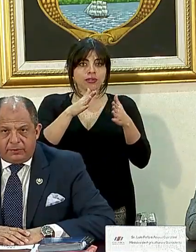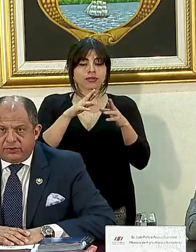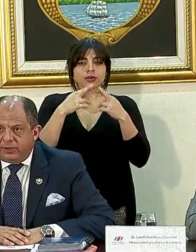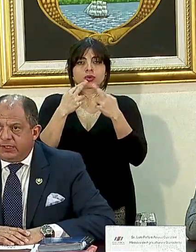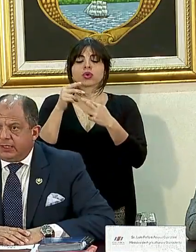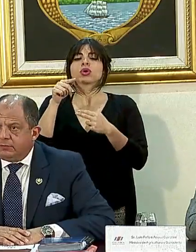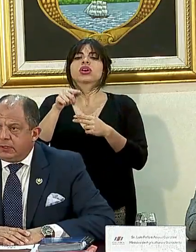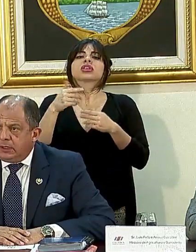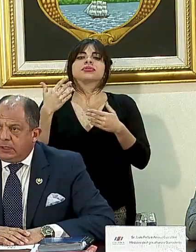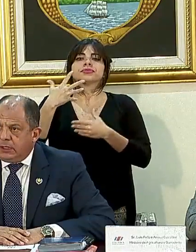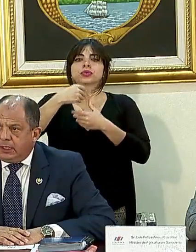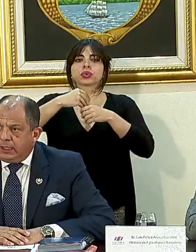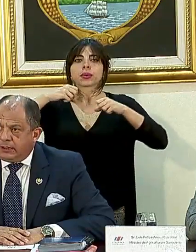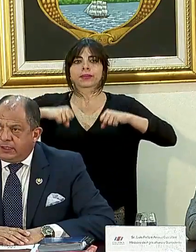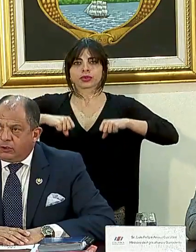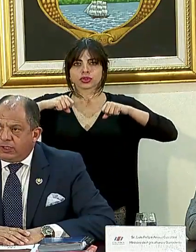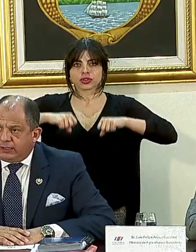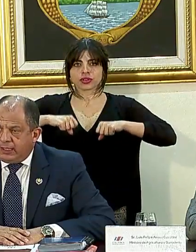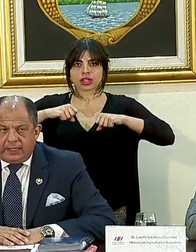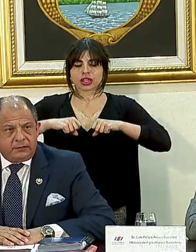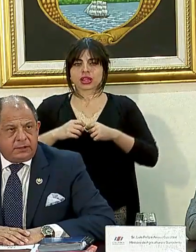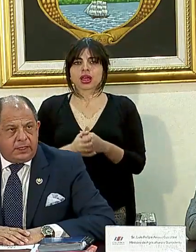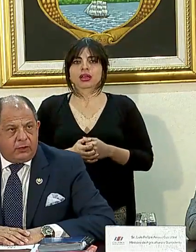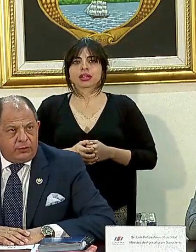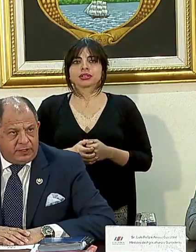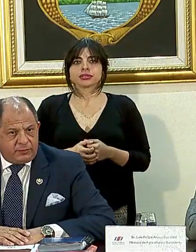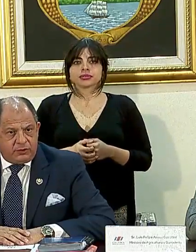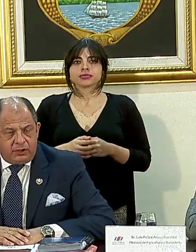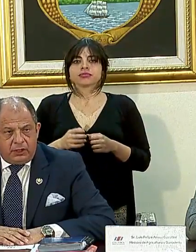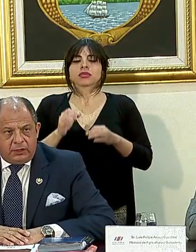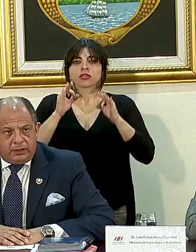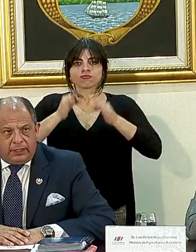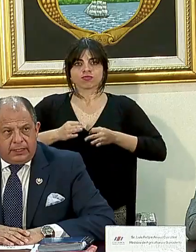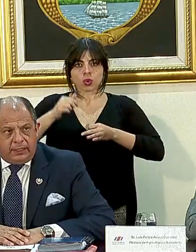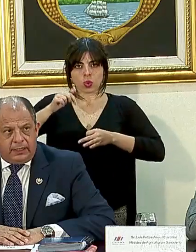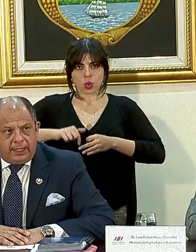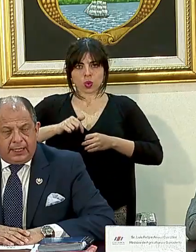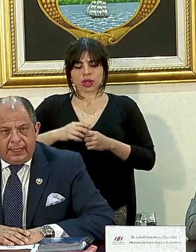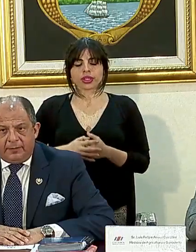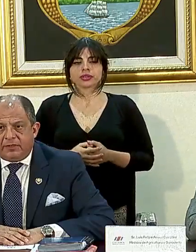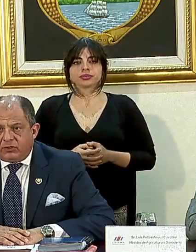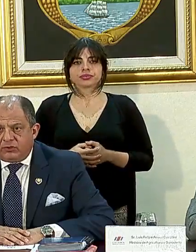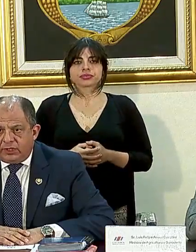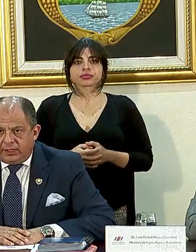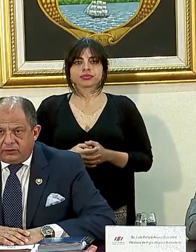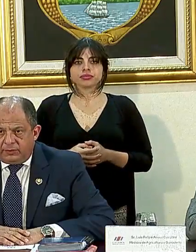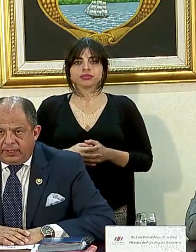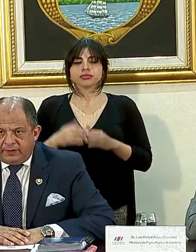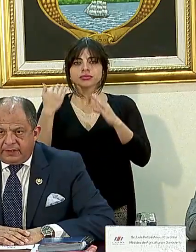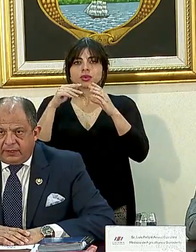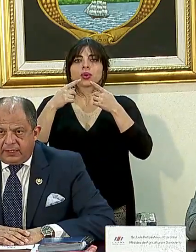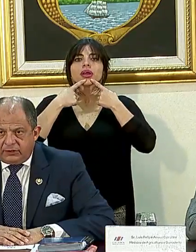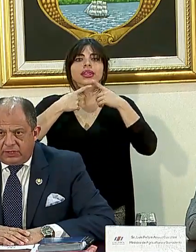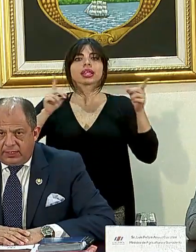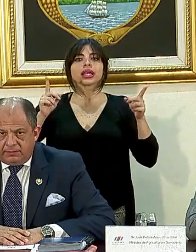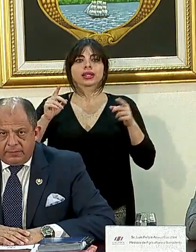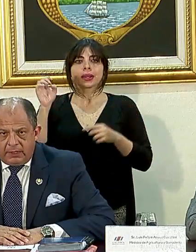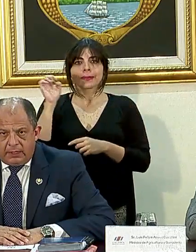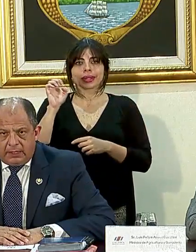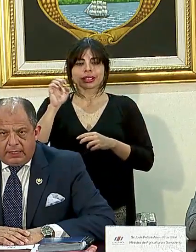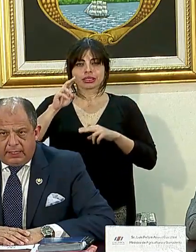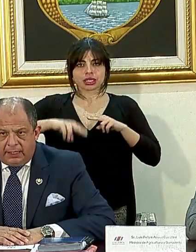incluye la posibilidad que se concretará hoy mismo de la emisión de un decreto de emergencia